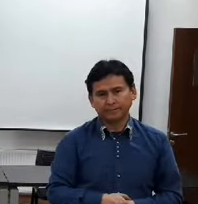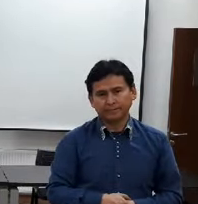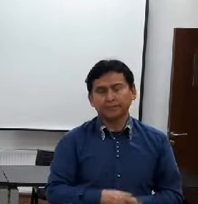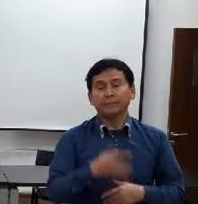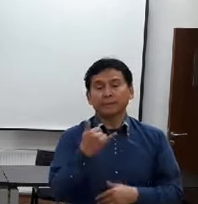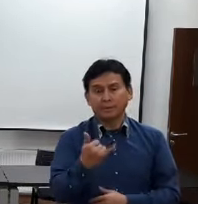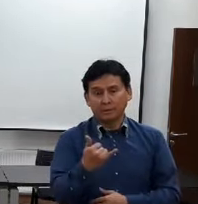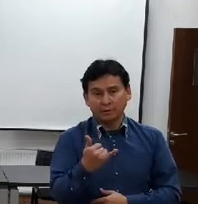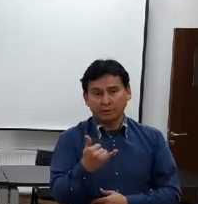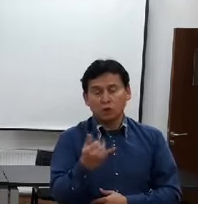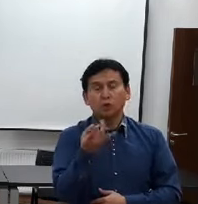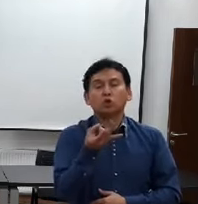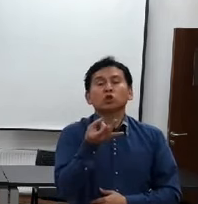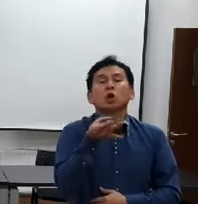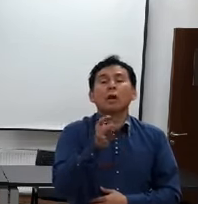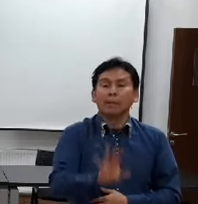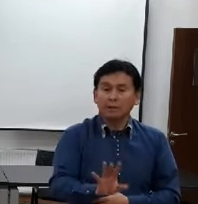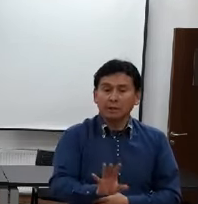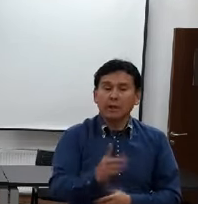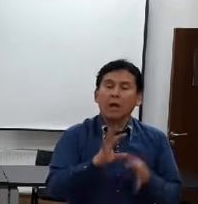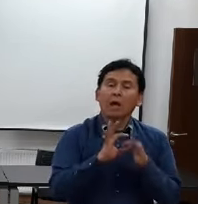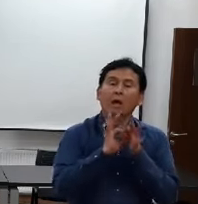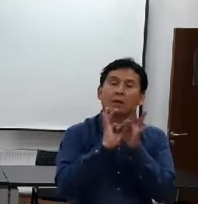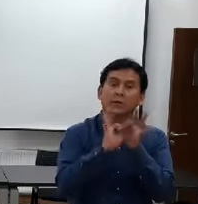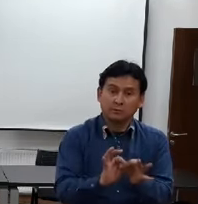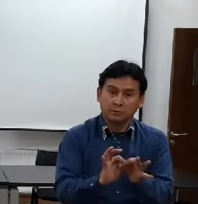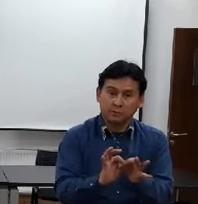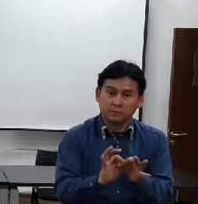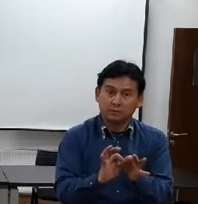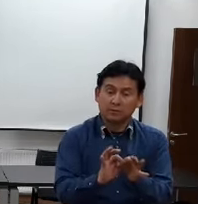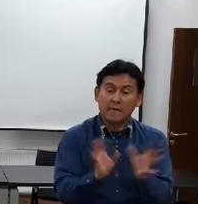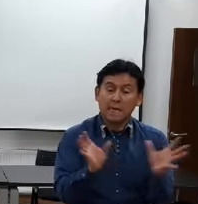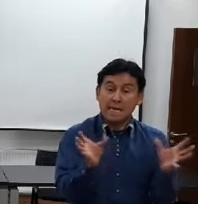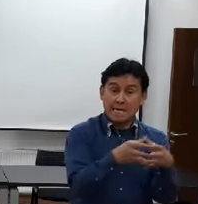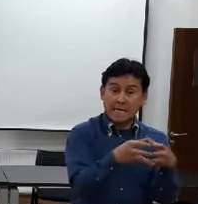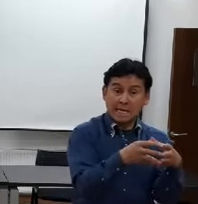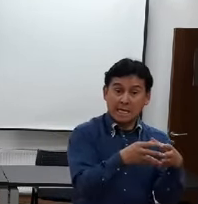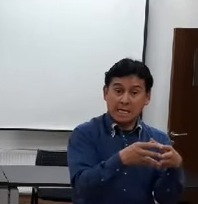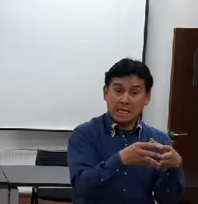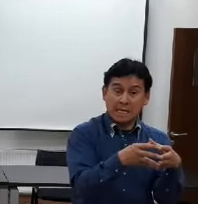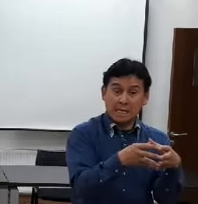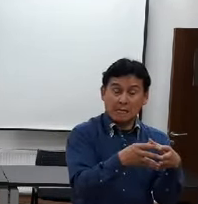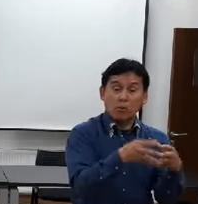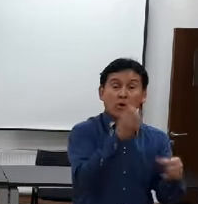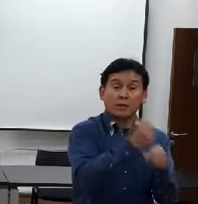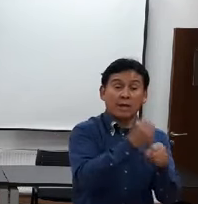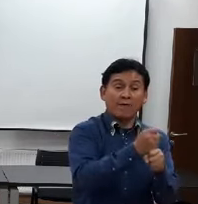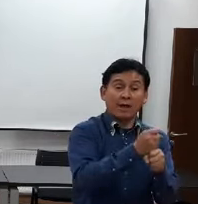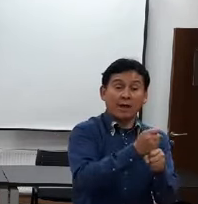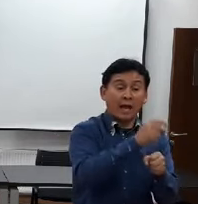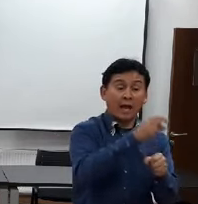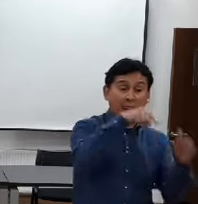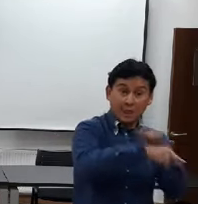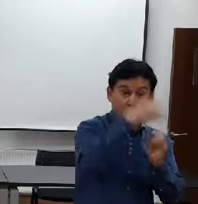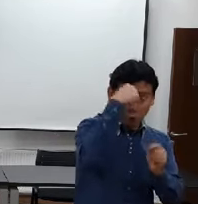y solo agradecer al equipo clínico del hospital regional Coyeque